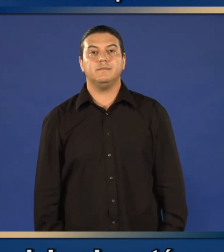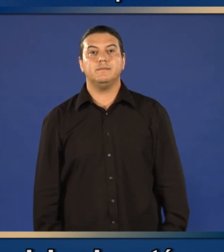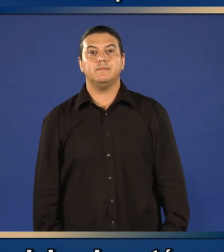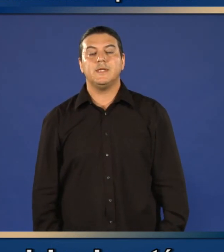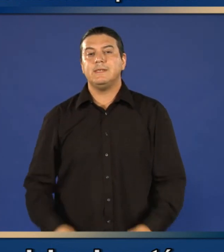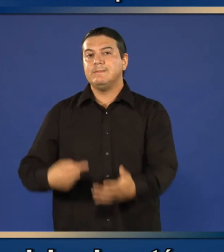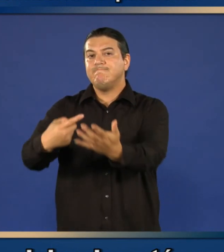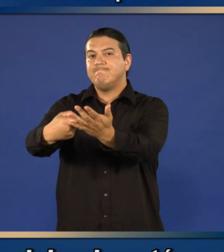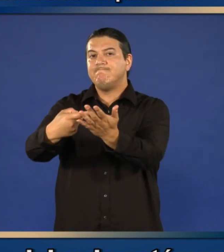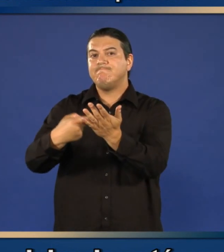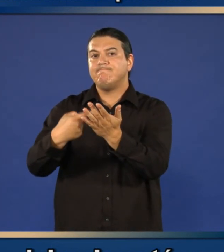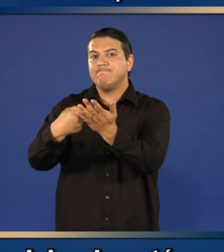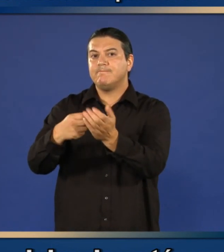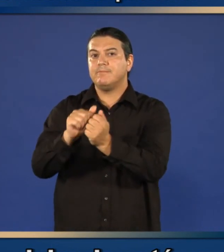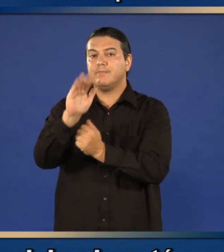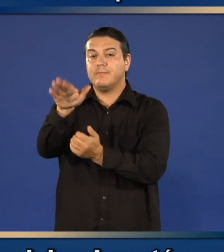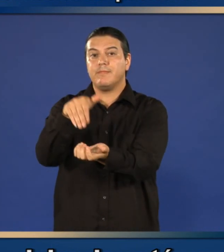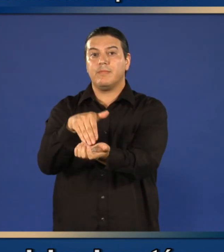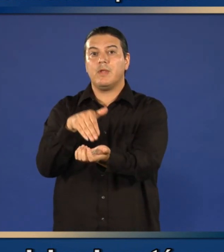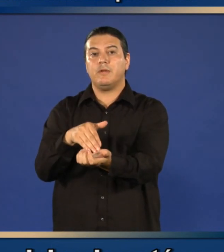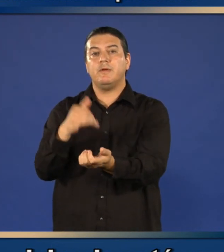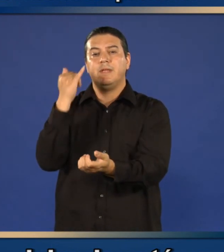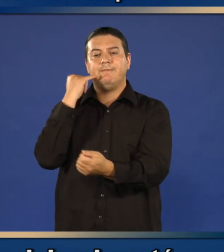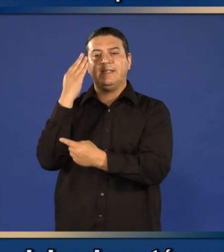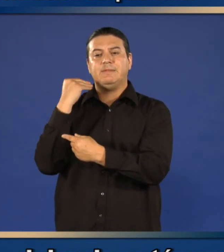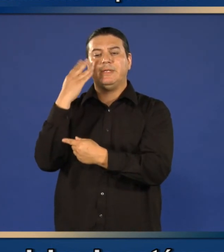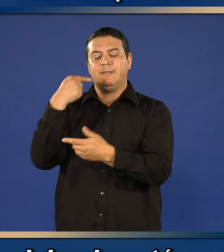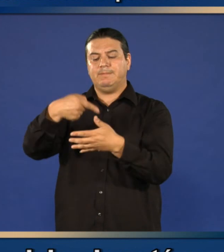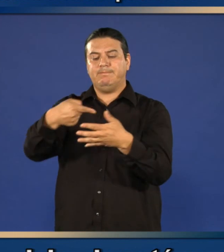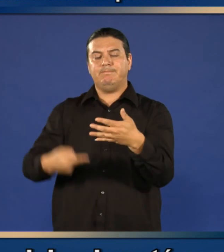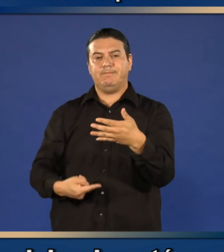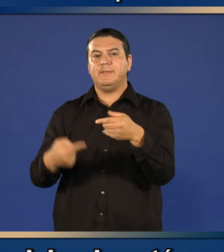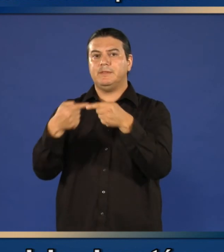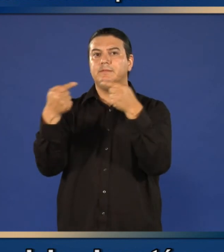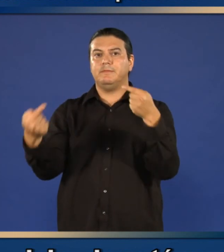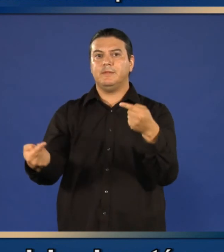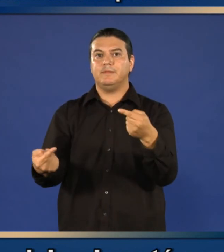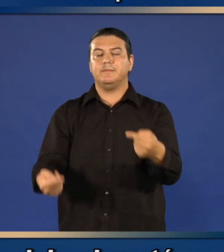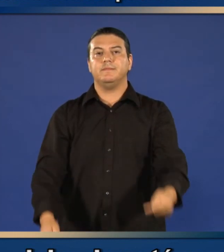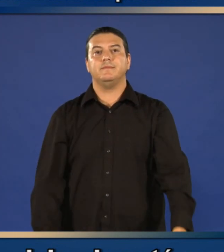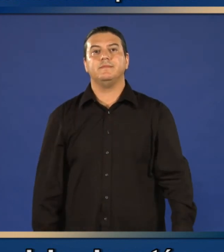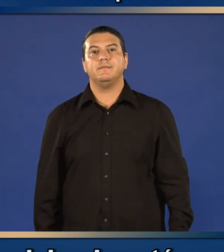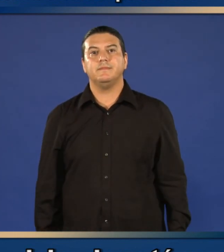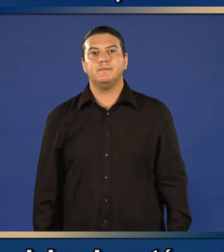hablé con su médico si tiene problemas con estos efectos secundarios